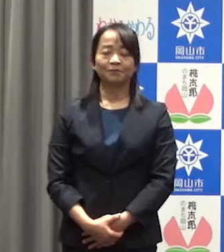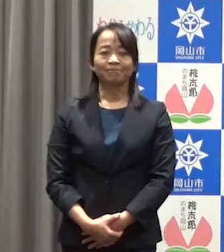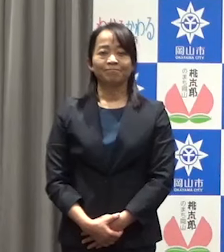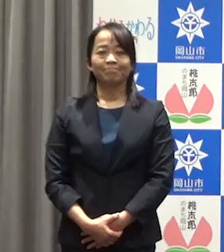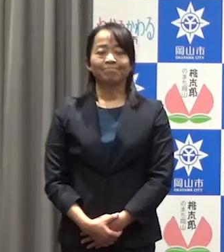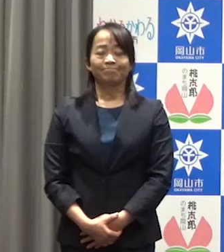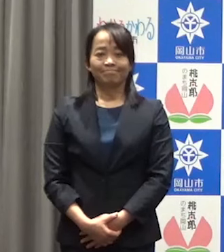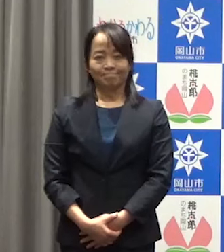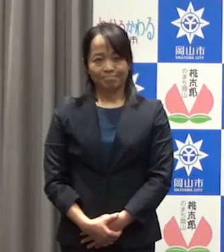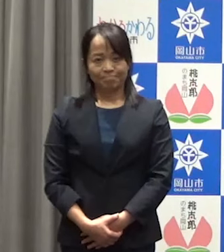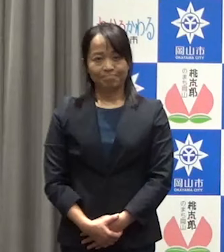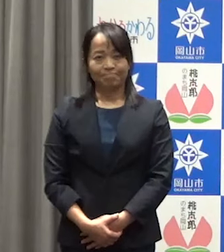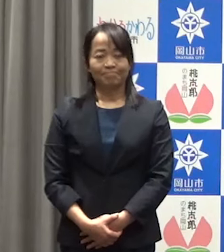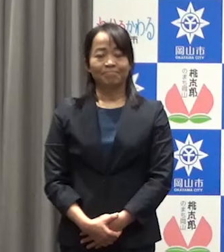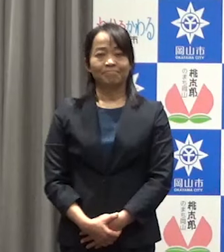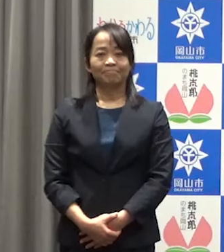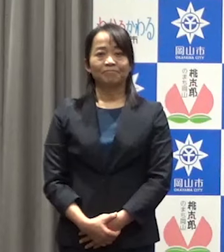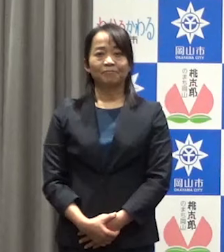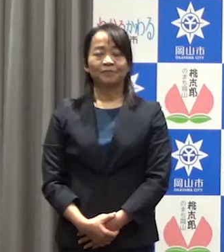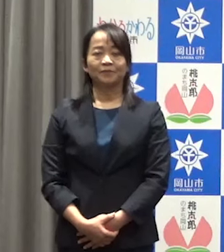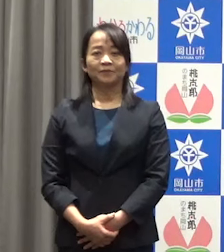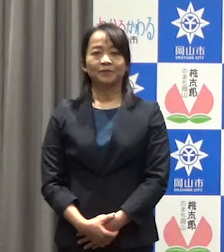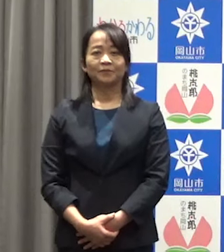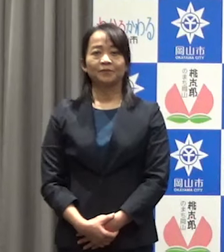言いますかね、